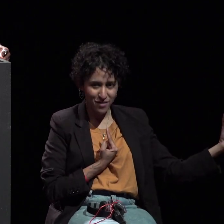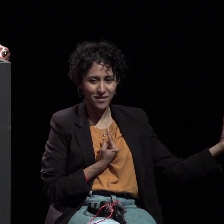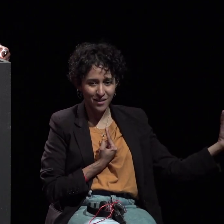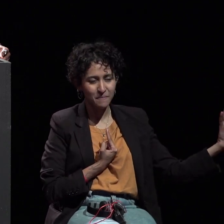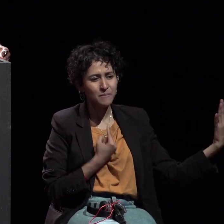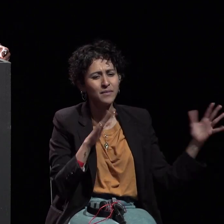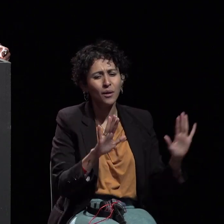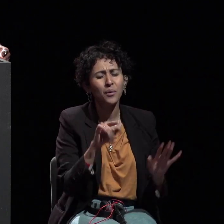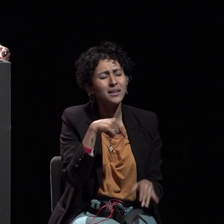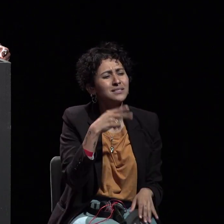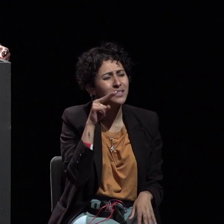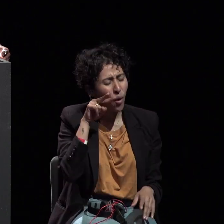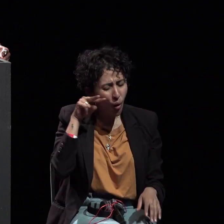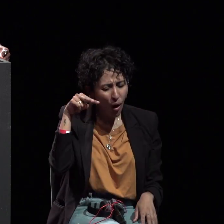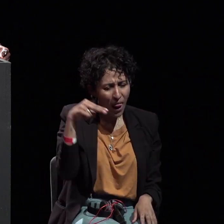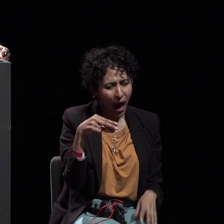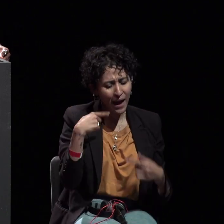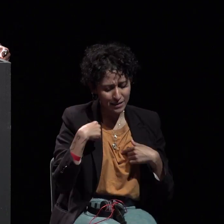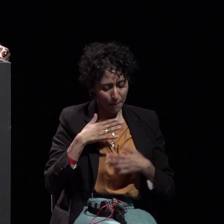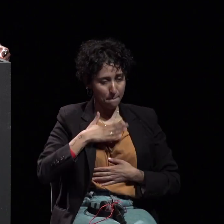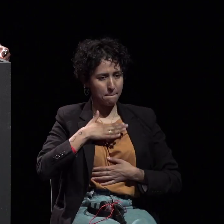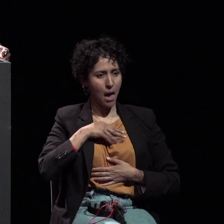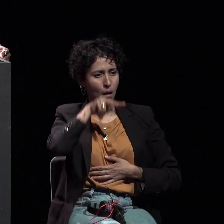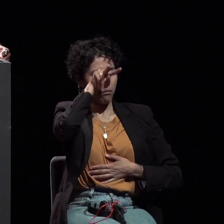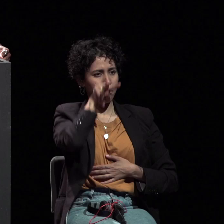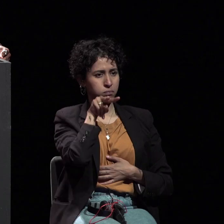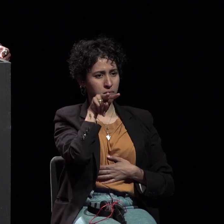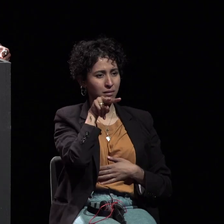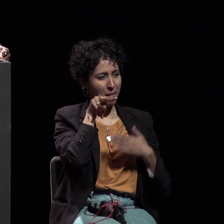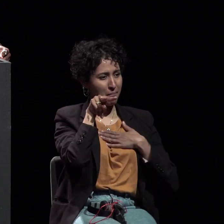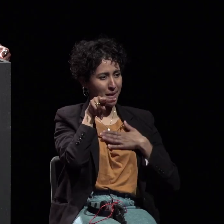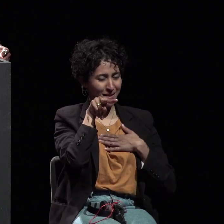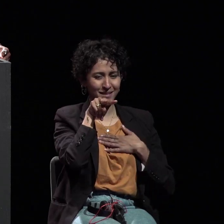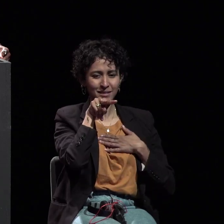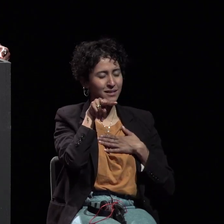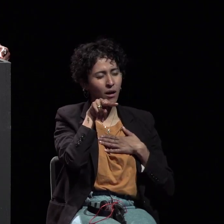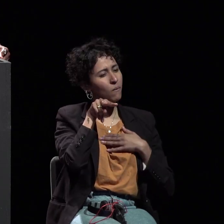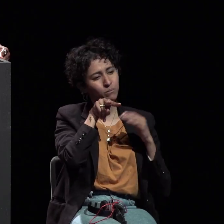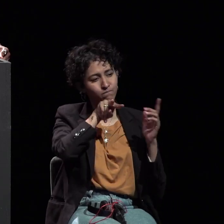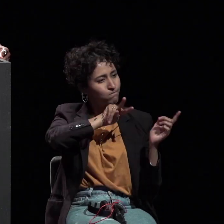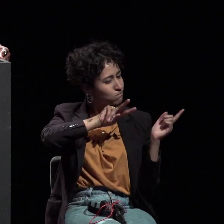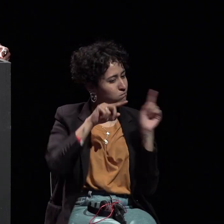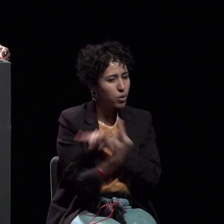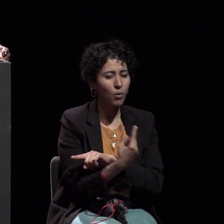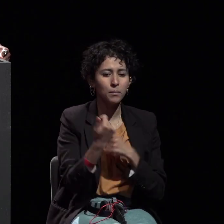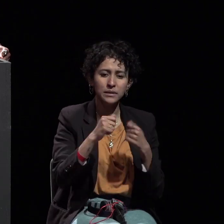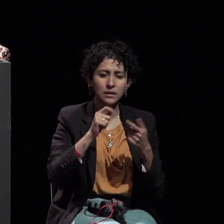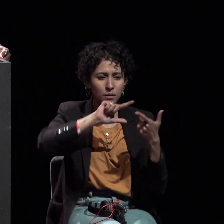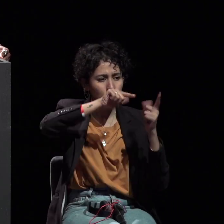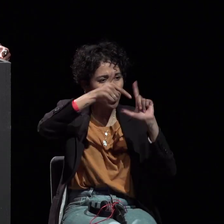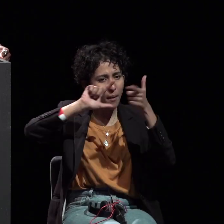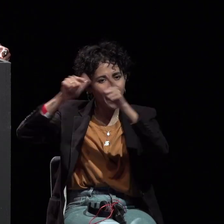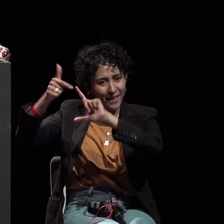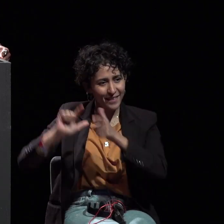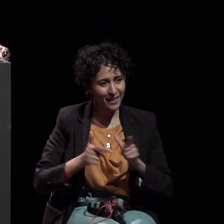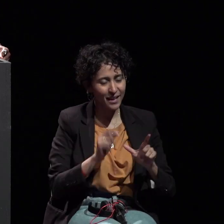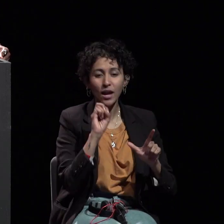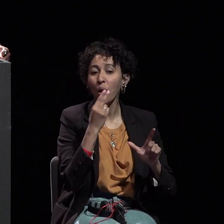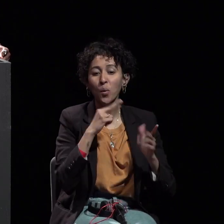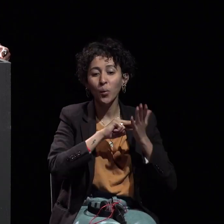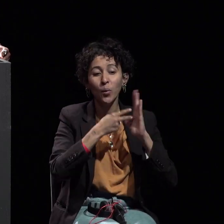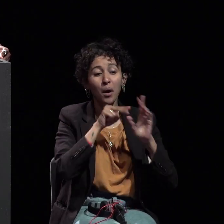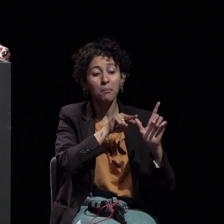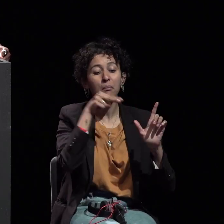olhar ele passa a ser um objeto da física geometral. É a partir daí que a perspectiva